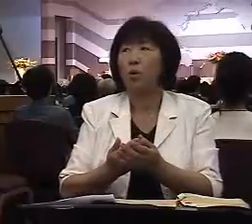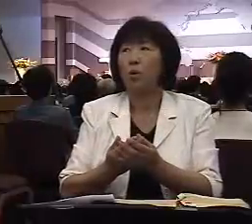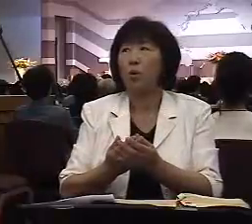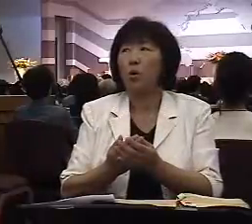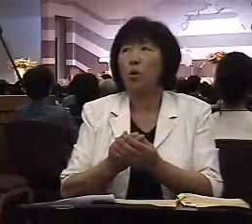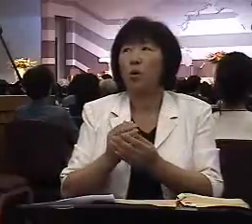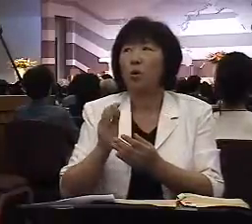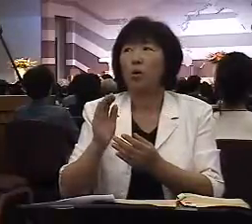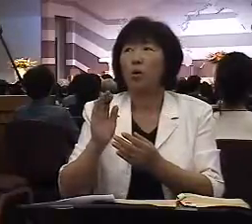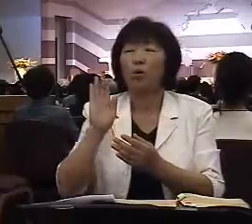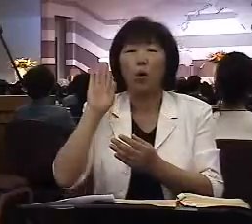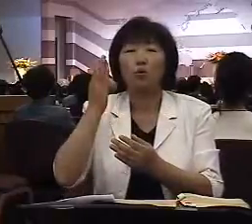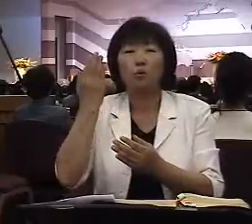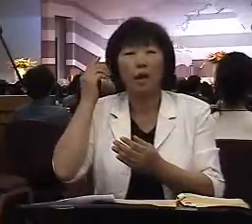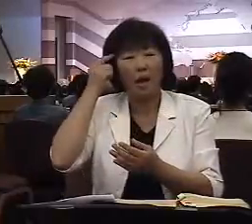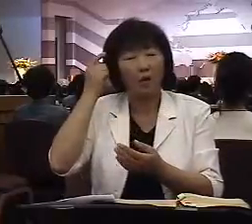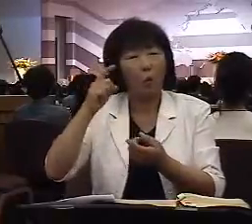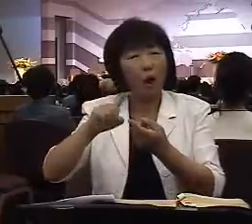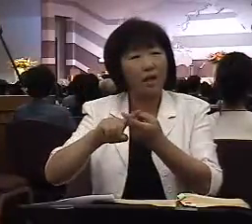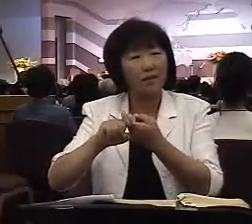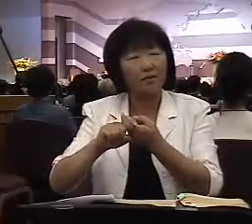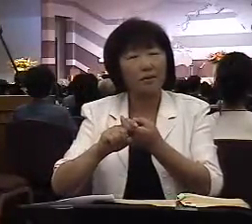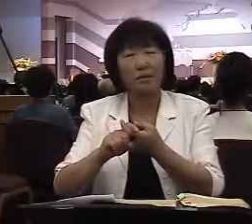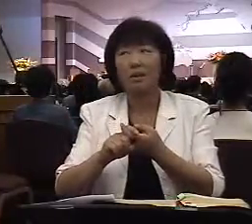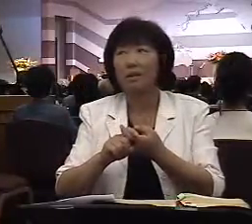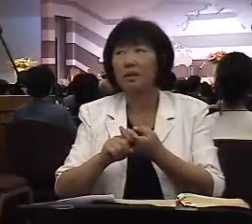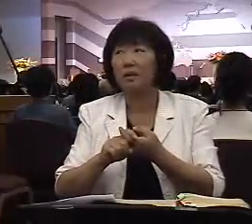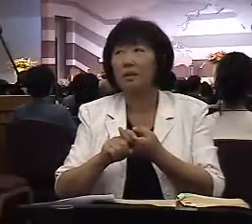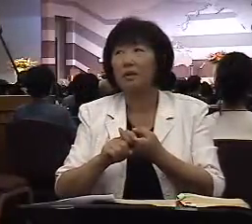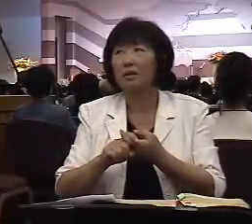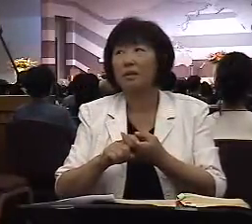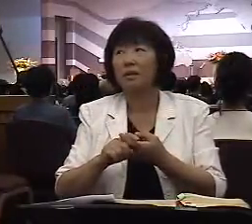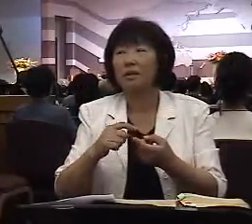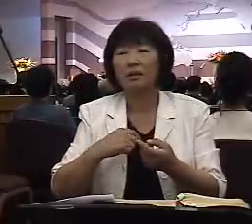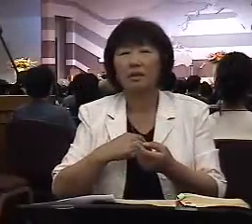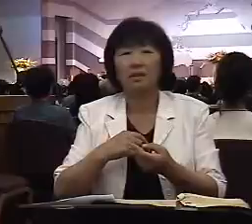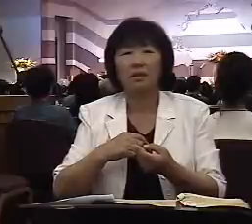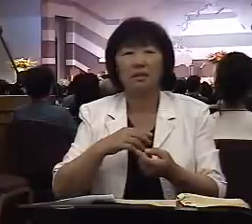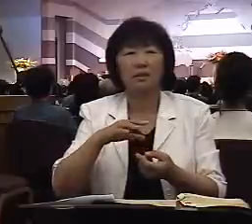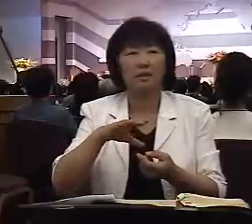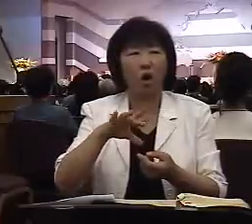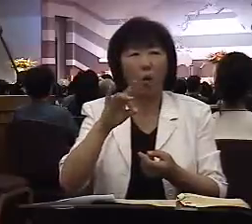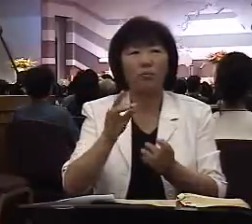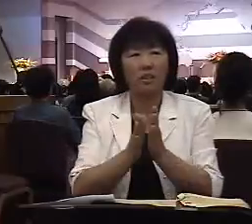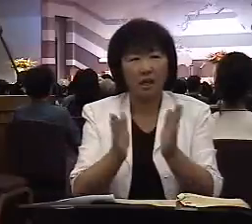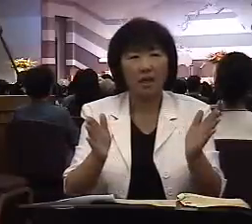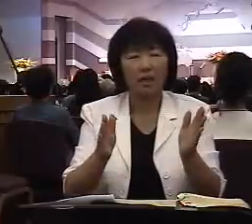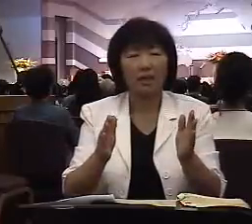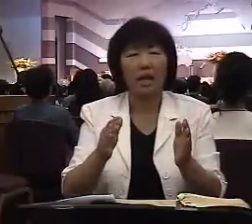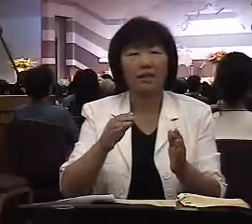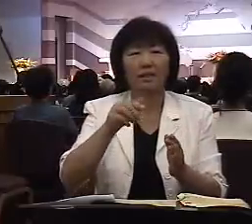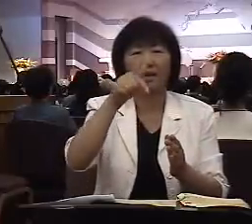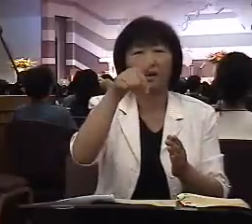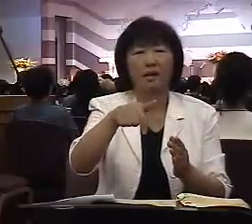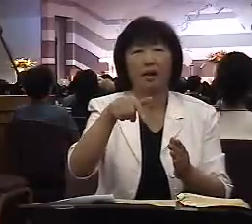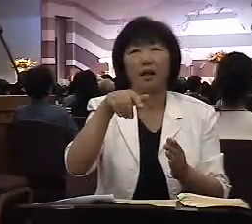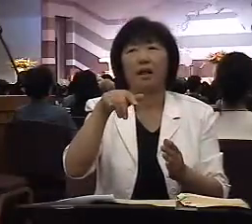요즘에 관심사는 뻔하지요. 제 관심사는 개척교회입니다.